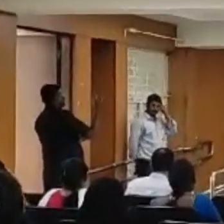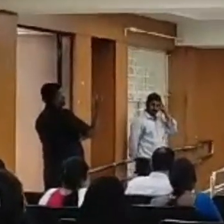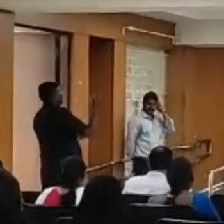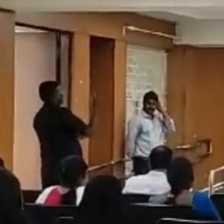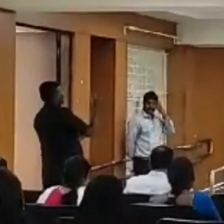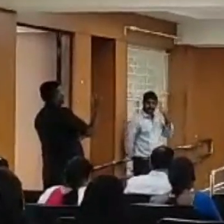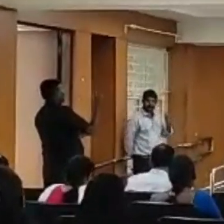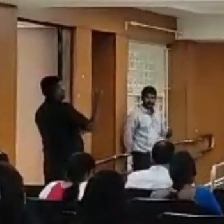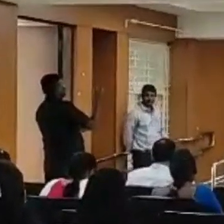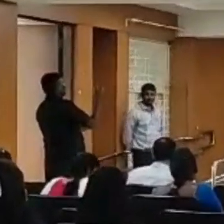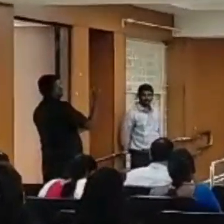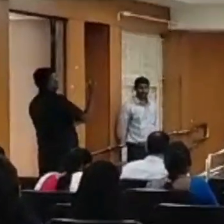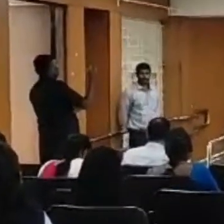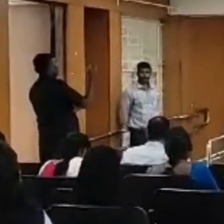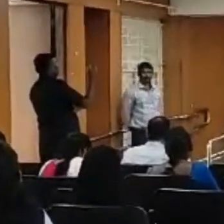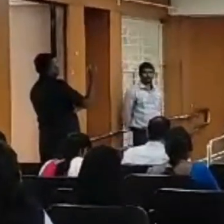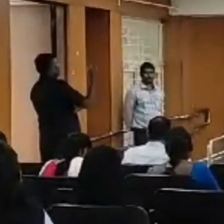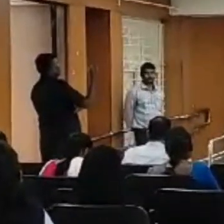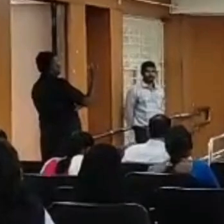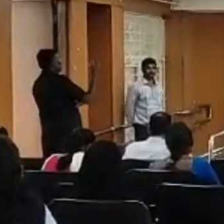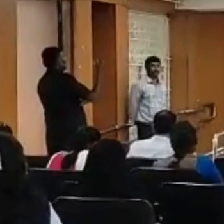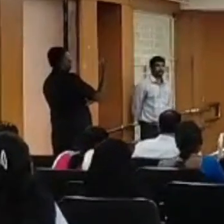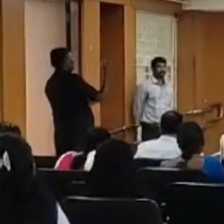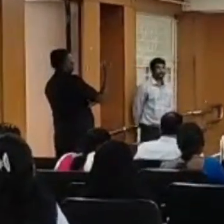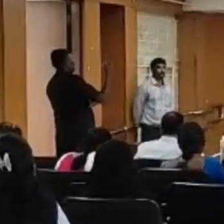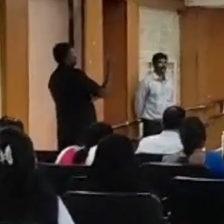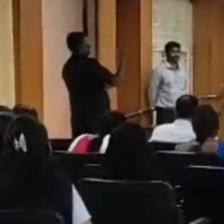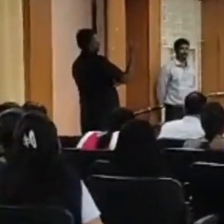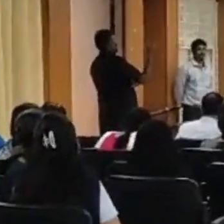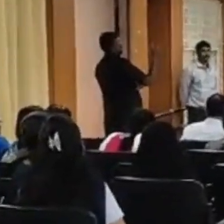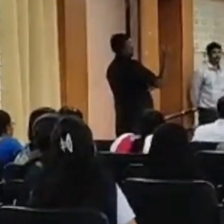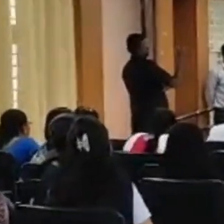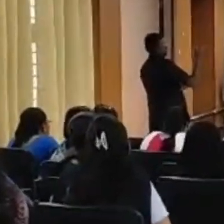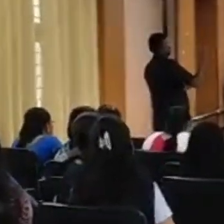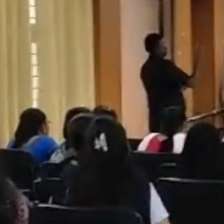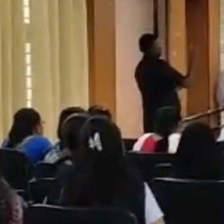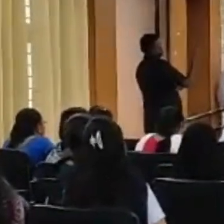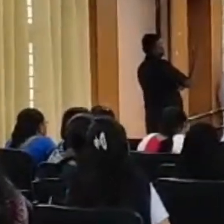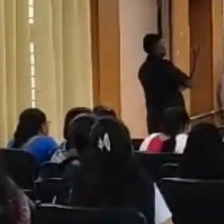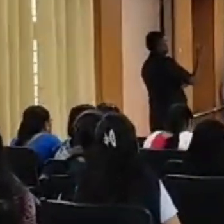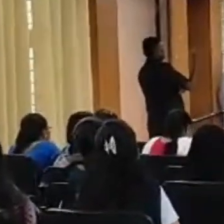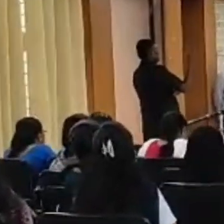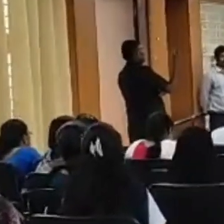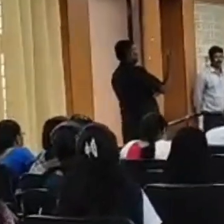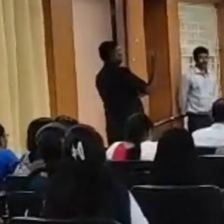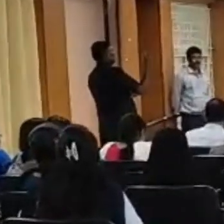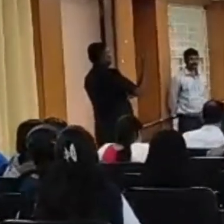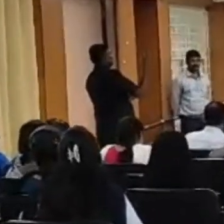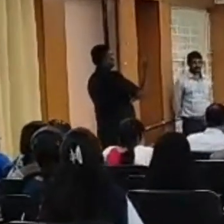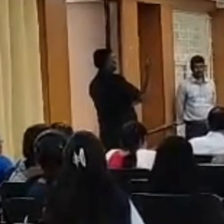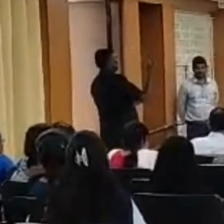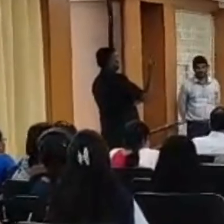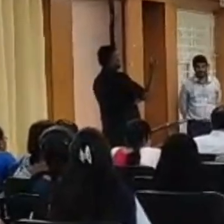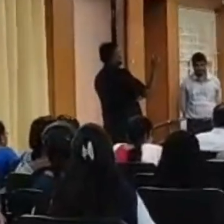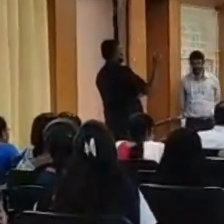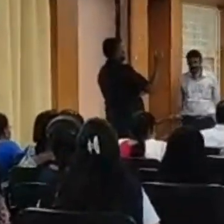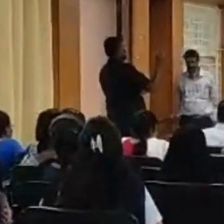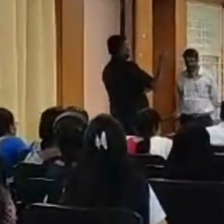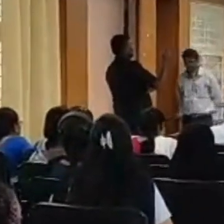ಆಗ್ಲಿ ಅವಾಗೊಂದ್ಸಲ ಕಿವಿ ಕ್ಲೀನ್ ಮಾಡ್ಬೇಕಂತ ಕರ್ದ್ರು. ಅವಾಗ ನೋಡ್ದಾಗ ಯಾಕೆ ಪಿನ್ ಹಾಕಿದ್ರು, ಸೌಂಡ್ ಬಂತು. ಯಾಕೆ ಈ ತರ ಸೌಂಡ್